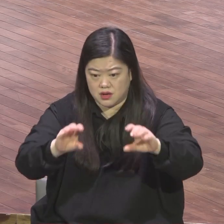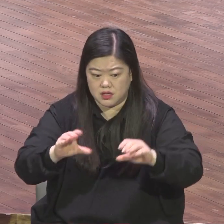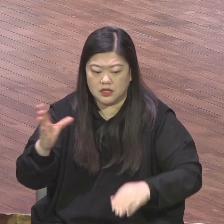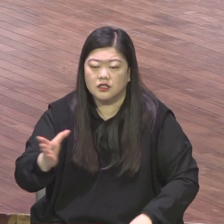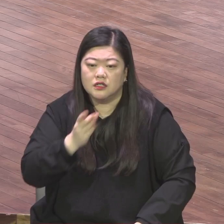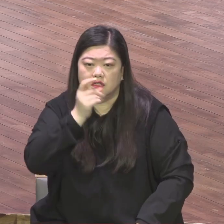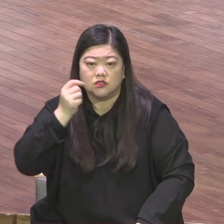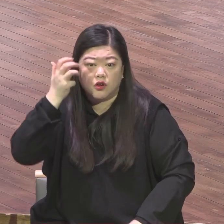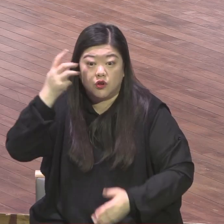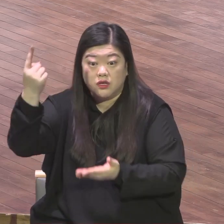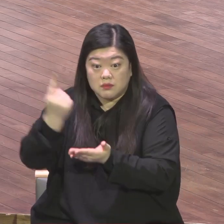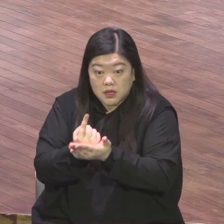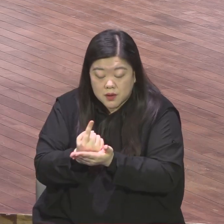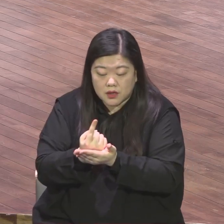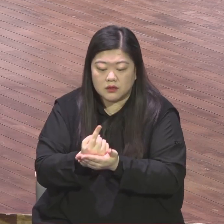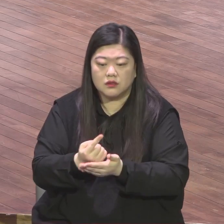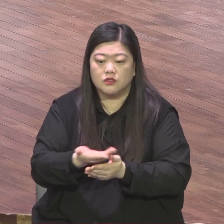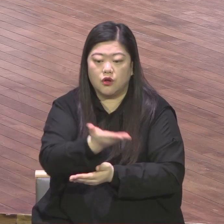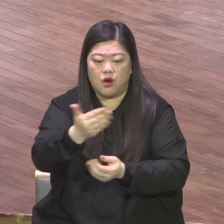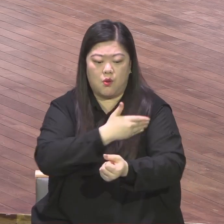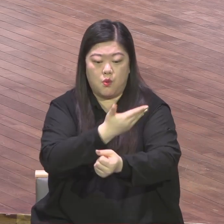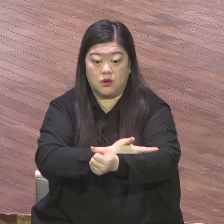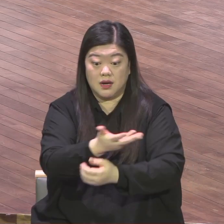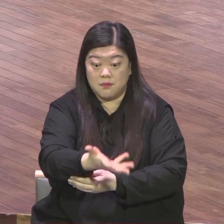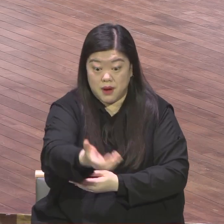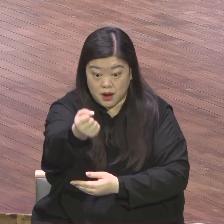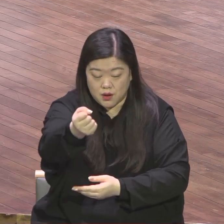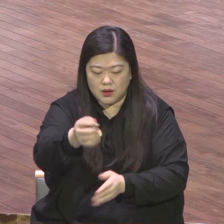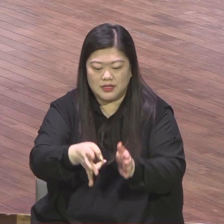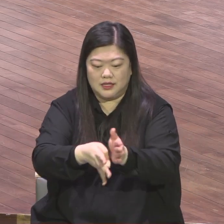예루살렘과 온 유대와 사마리아와 땅끝까지